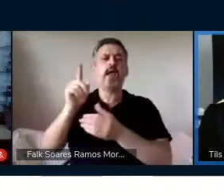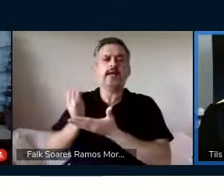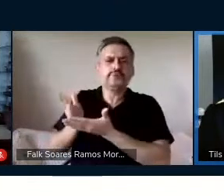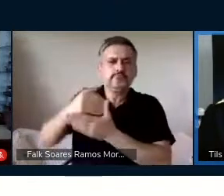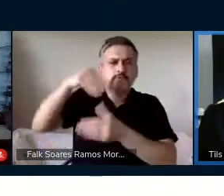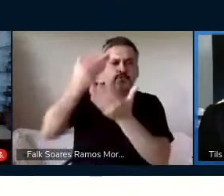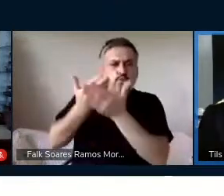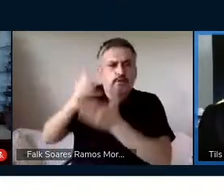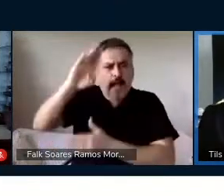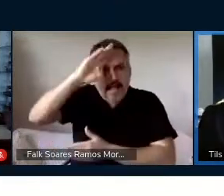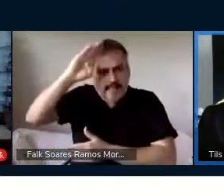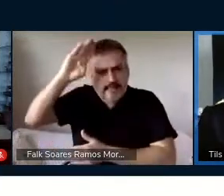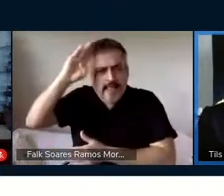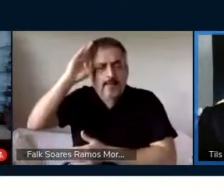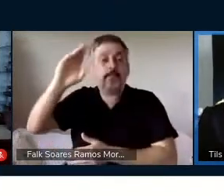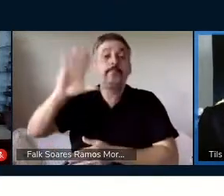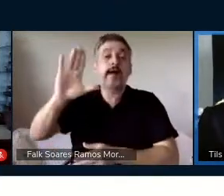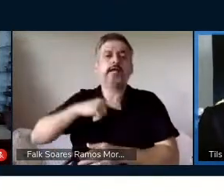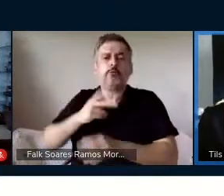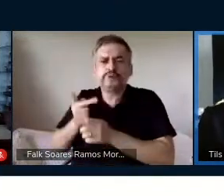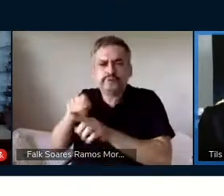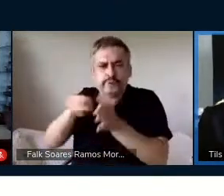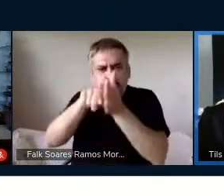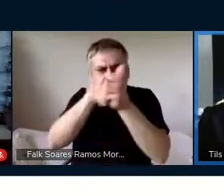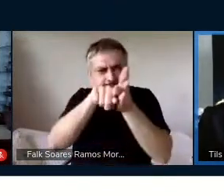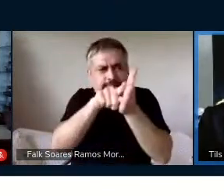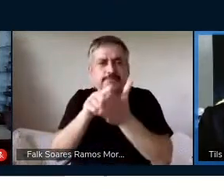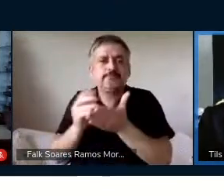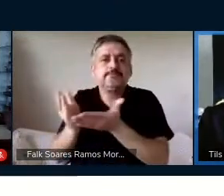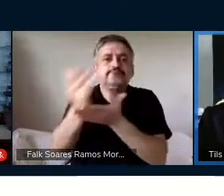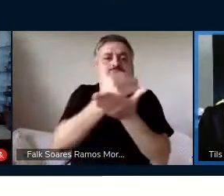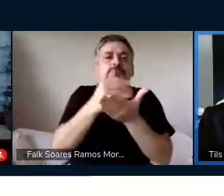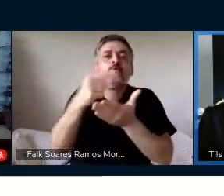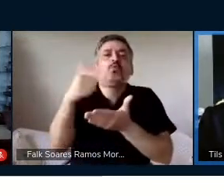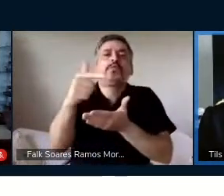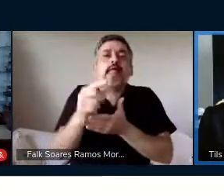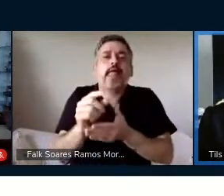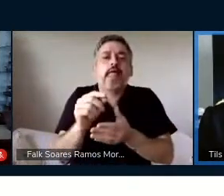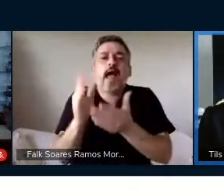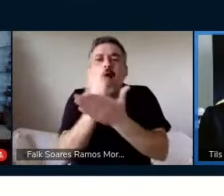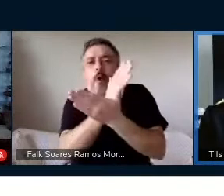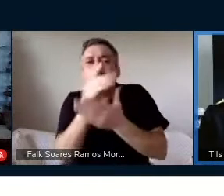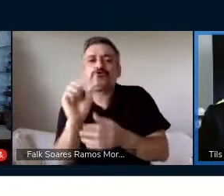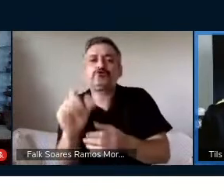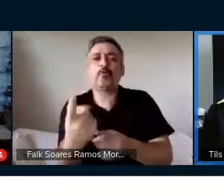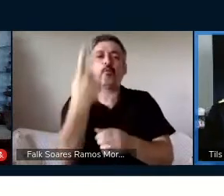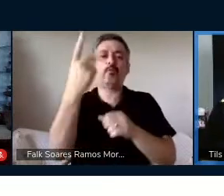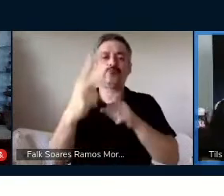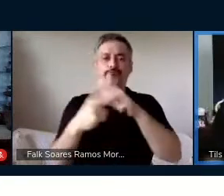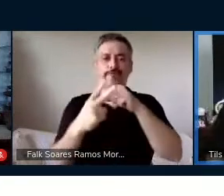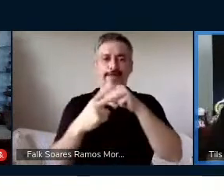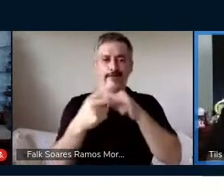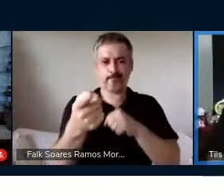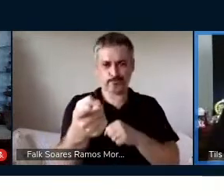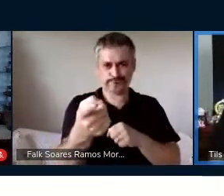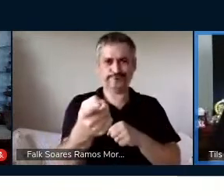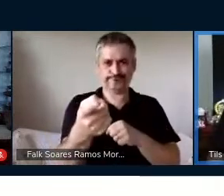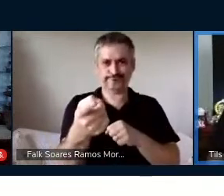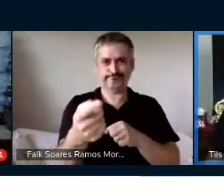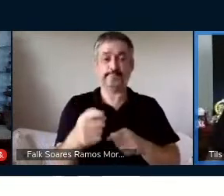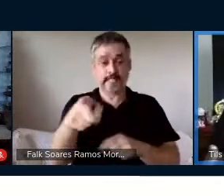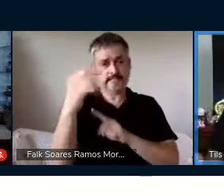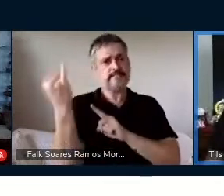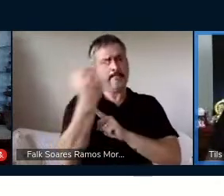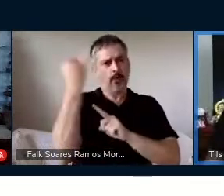também o site da UFSC, que faz um registro catalográfico também desses materiais, mas nós